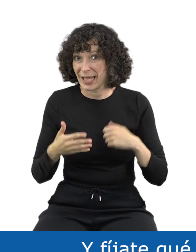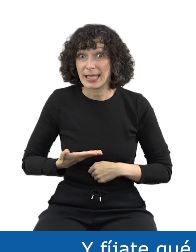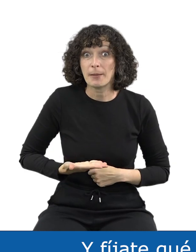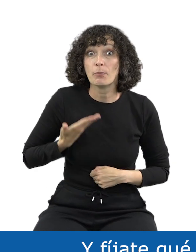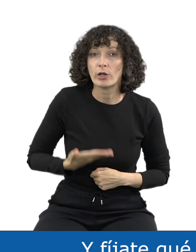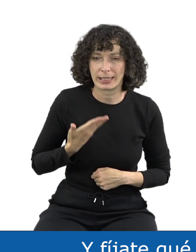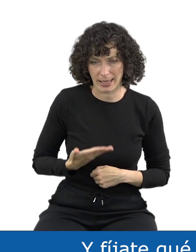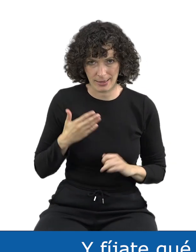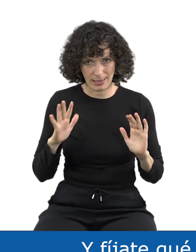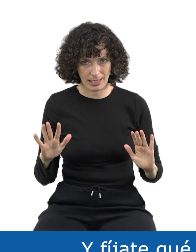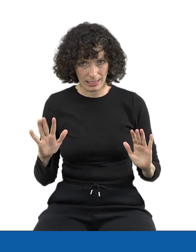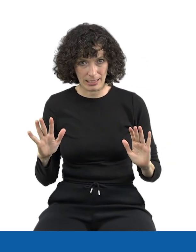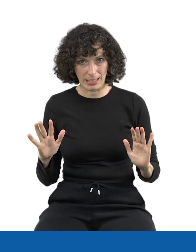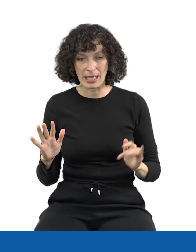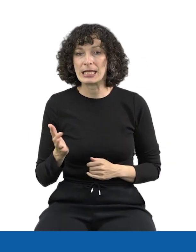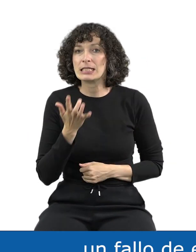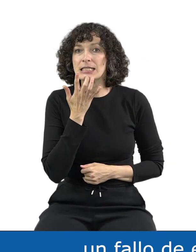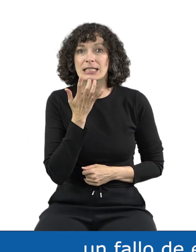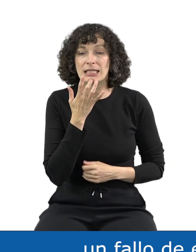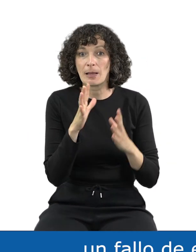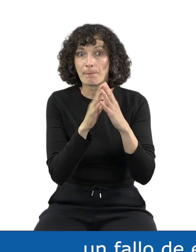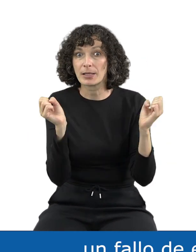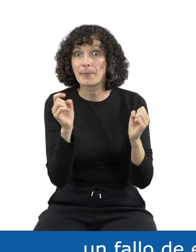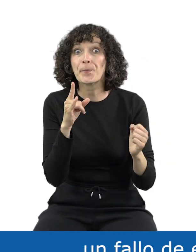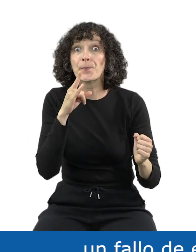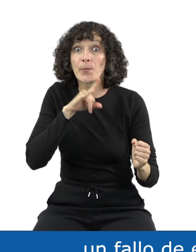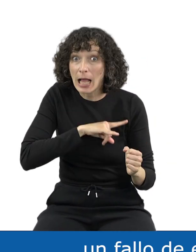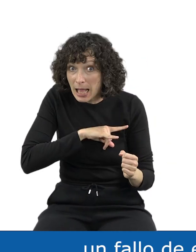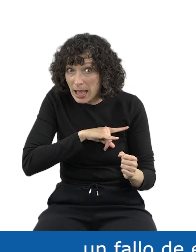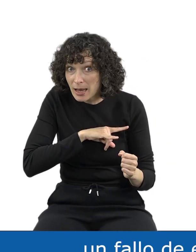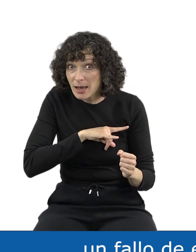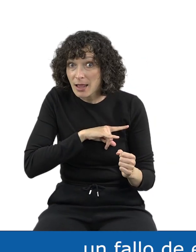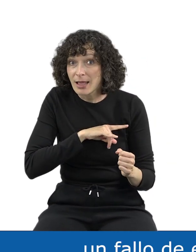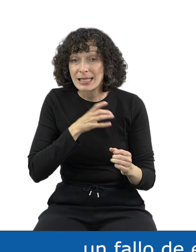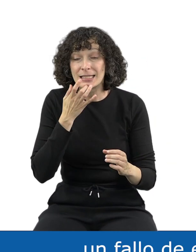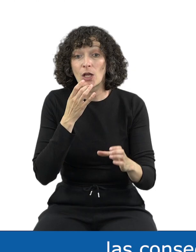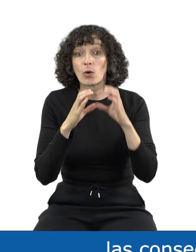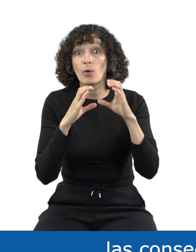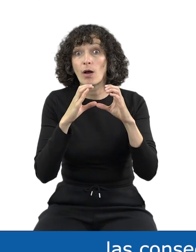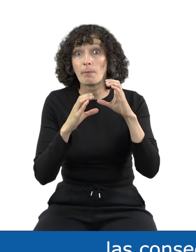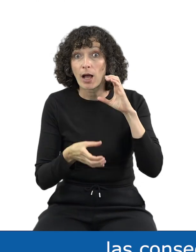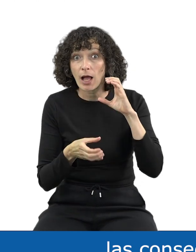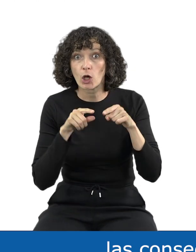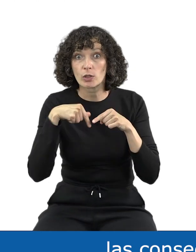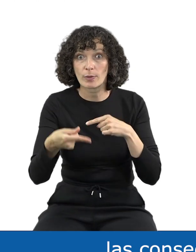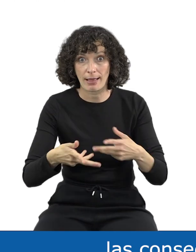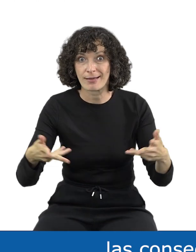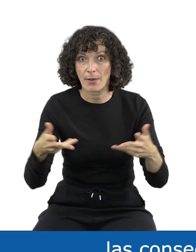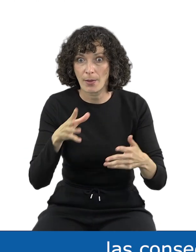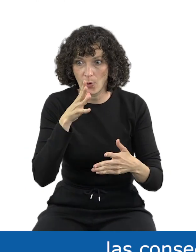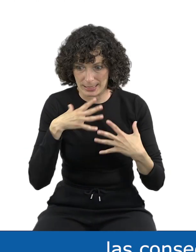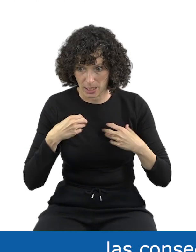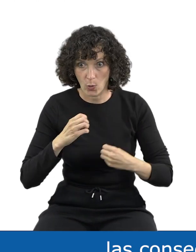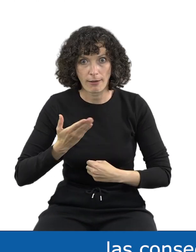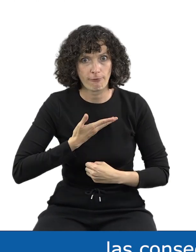que si hay un fallo de entendimiento, en este caso un fallo de comunicación, las consecuencias pueden ser muy graves porque afectan